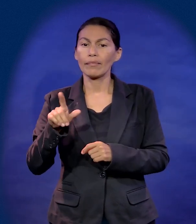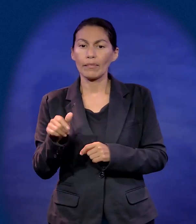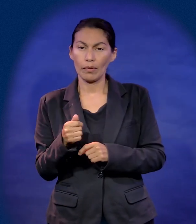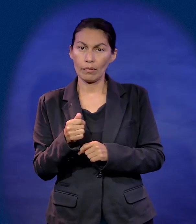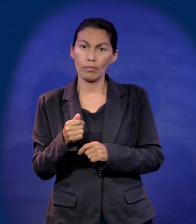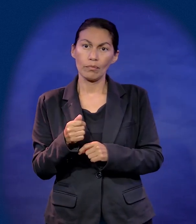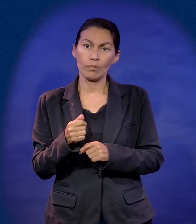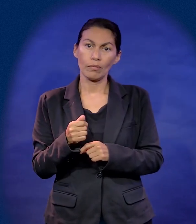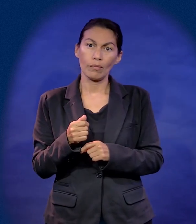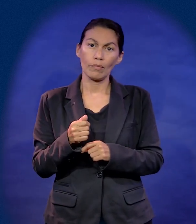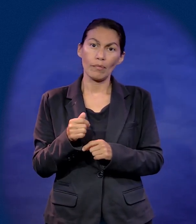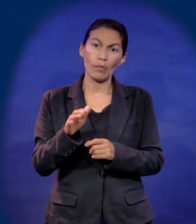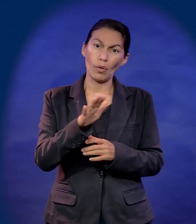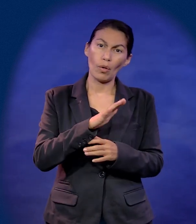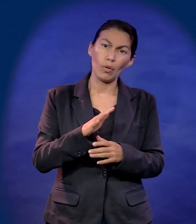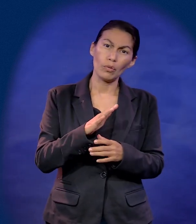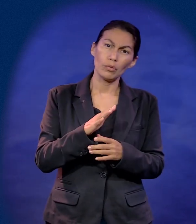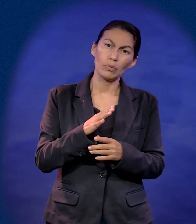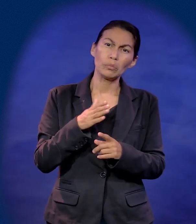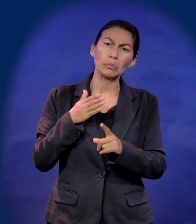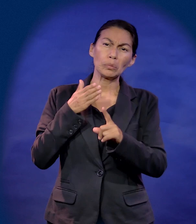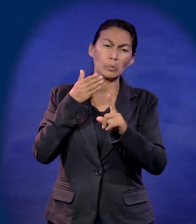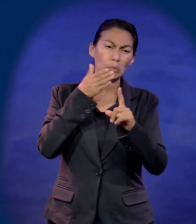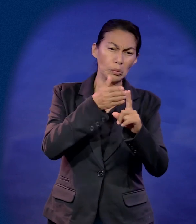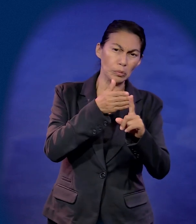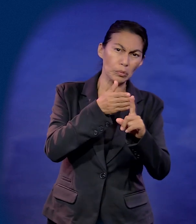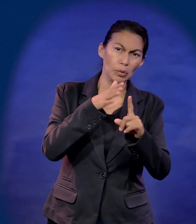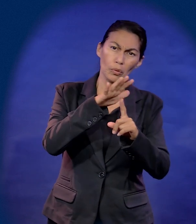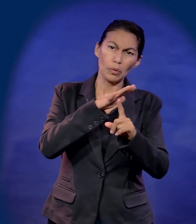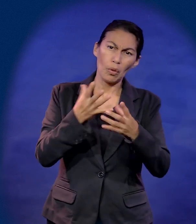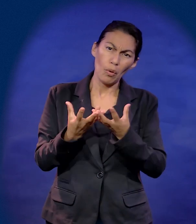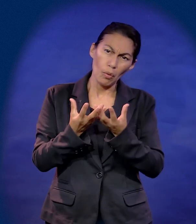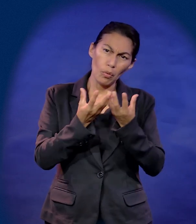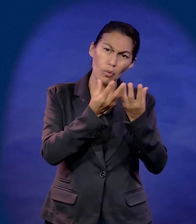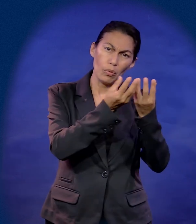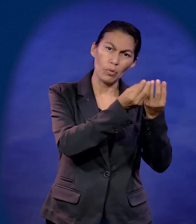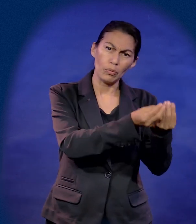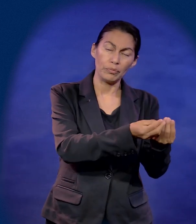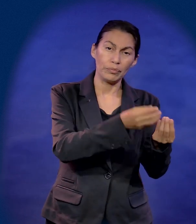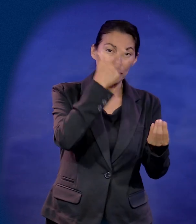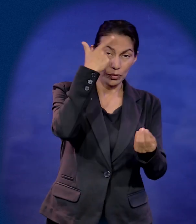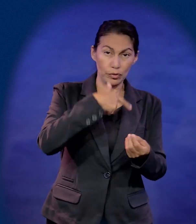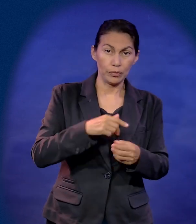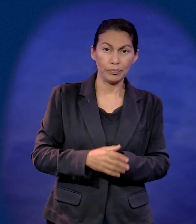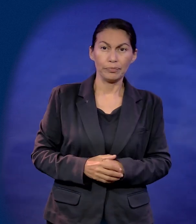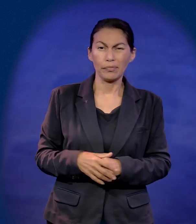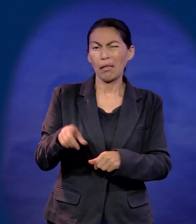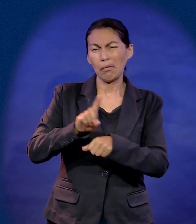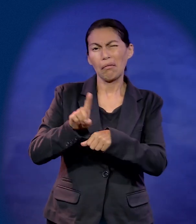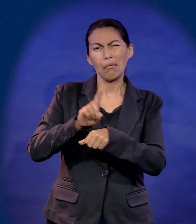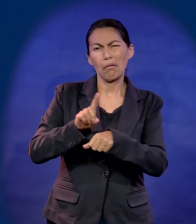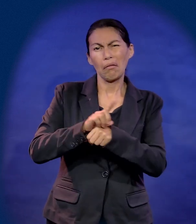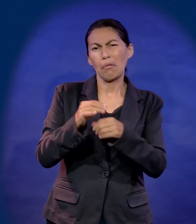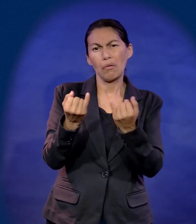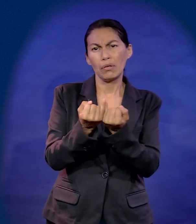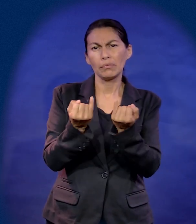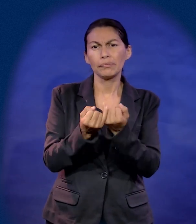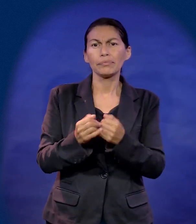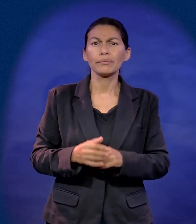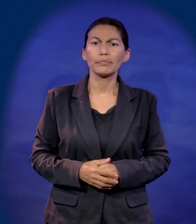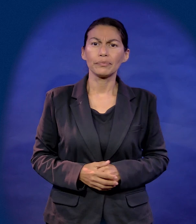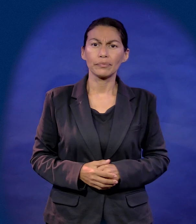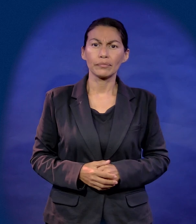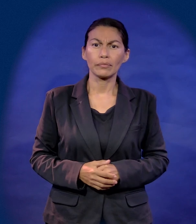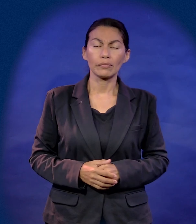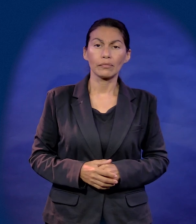de lista, y al final nos encontrábamos en un punto de encuentro que habíamos marcado para retirarnos al hotel por la noche. Así era cada